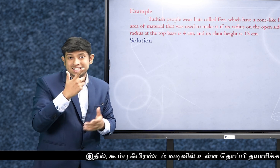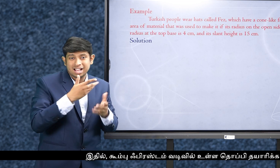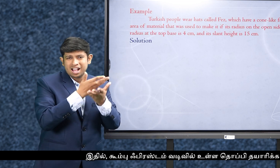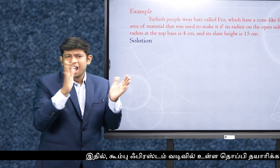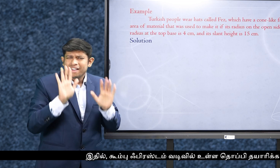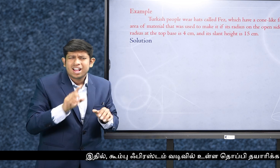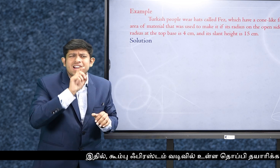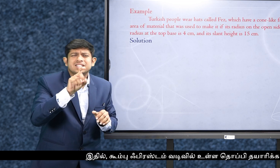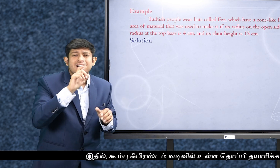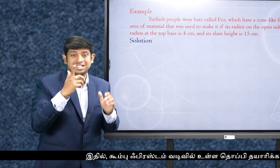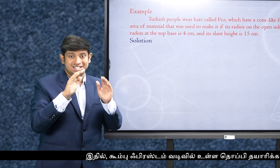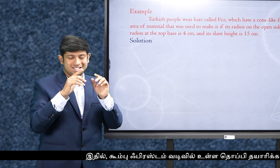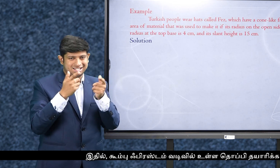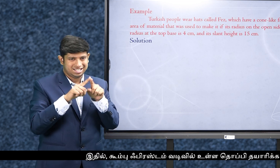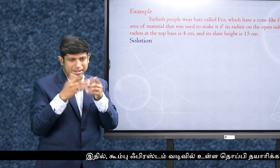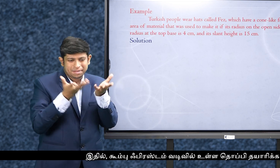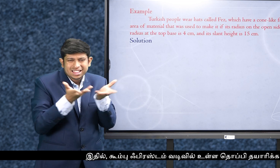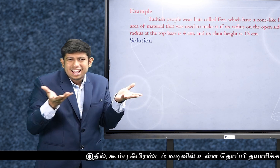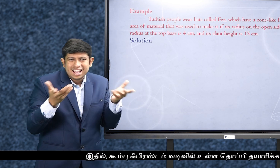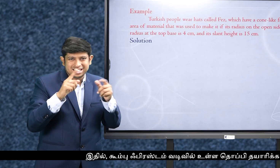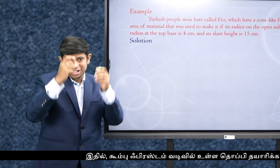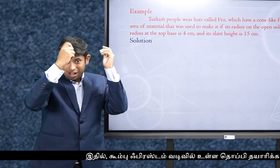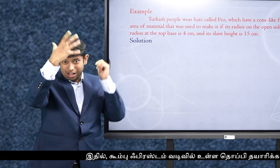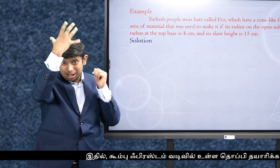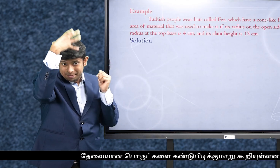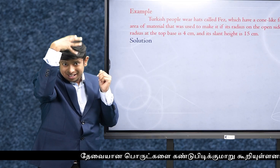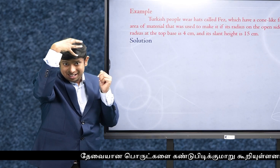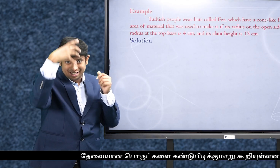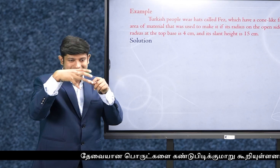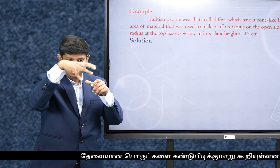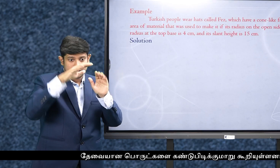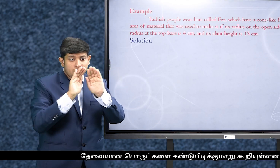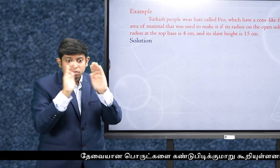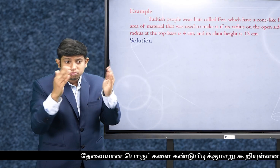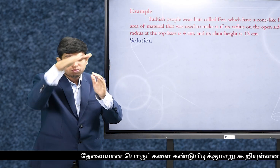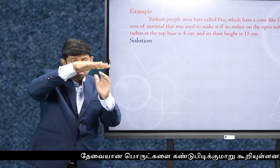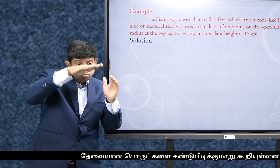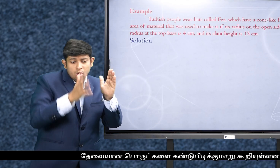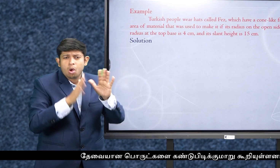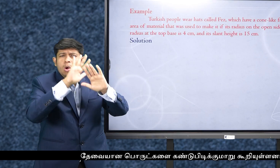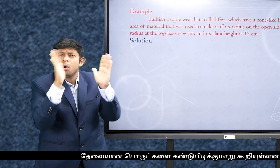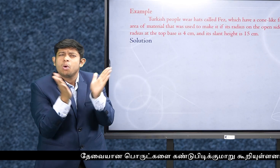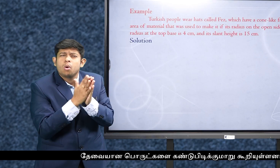இதில் கூம்பு அடிகண்டம் வடிவில் உள்ள தொப்பி தயாரிக்க தேவையான பொருட்களை கண்டுபிடிக்குமாறு